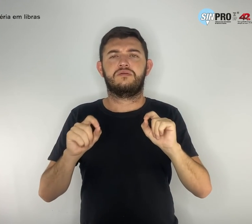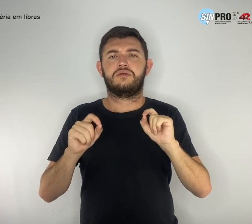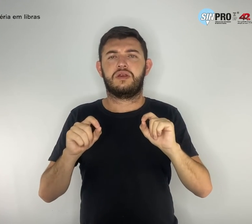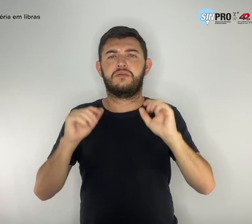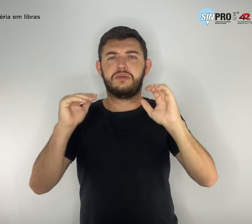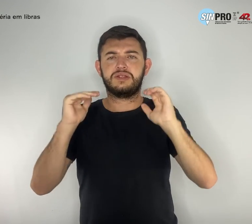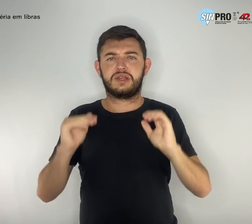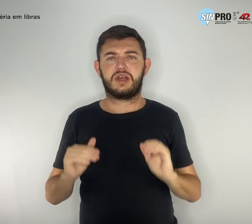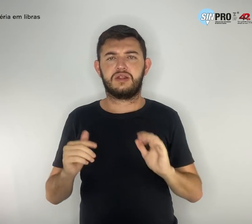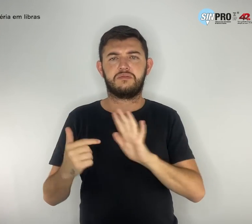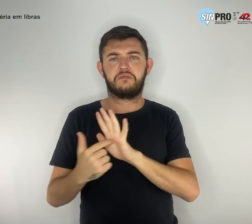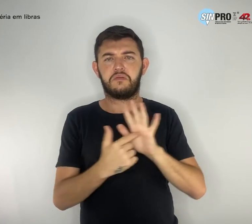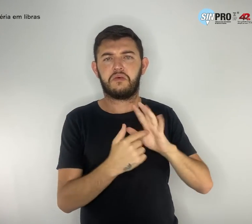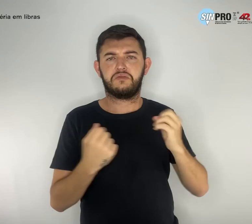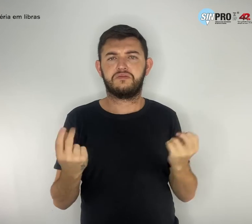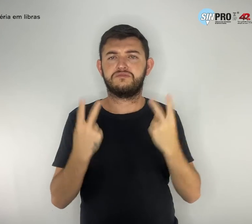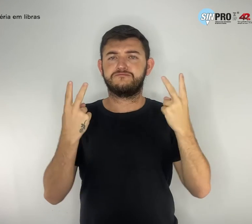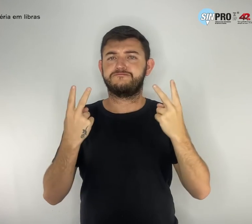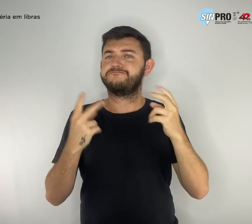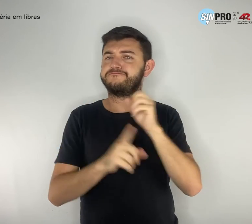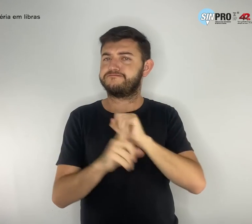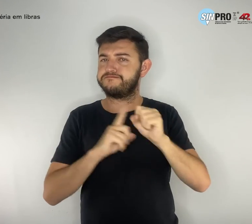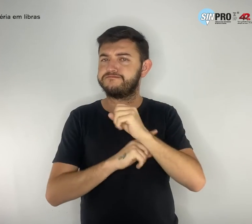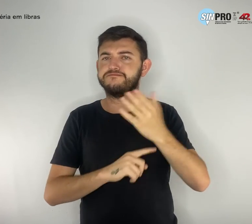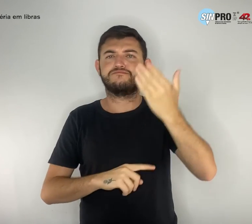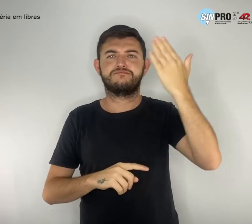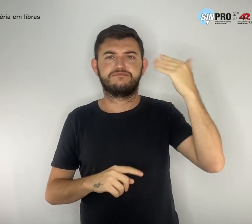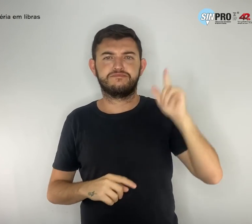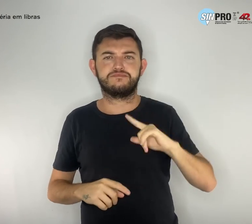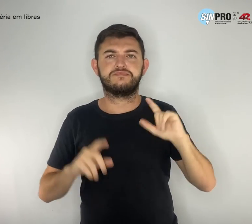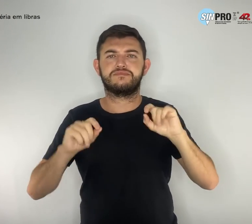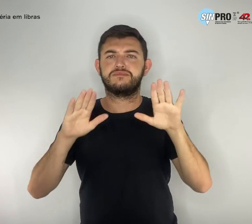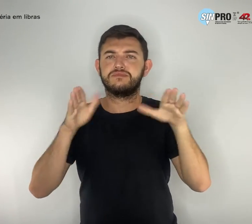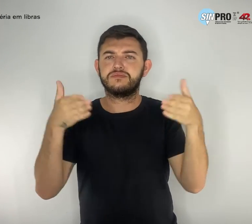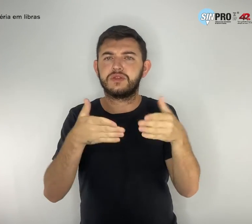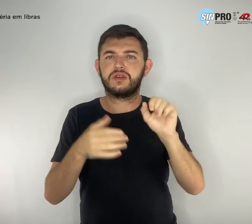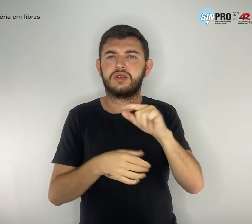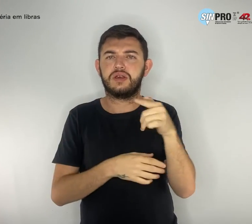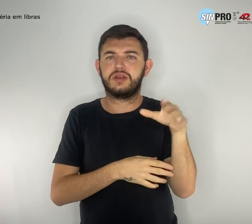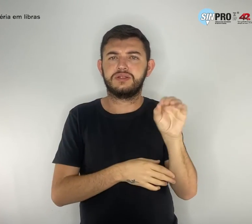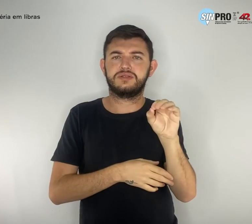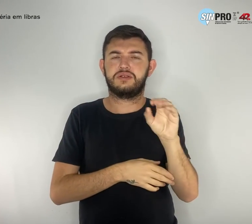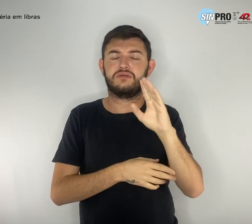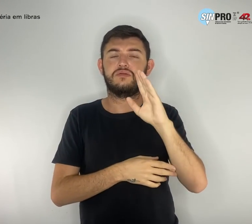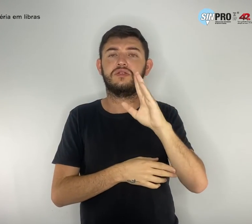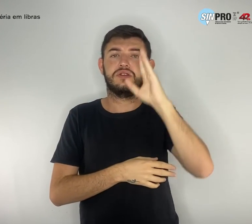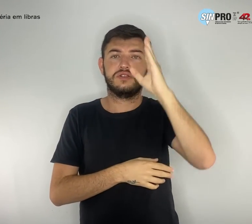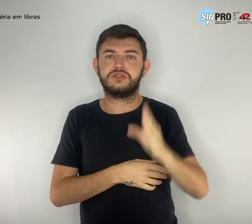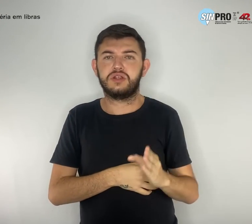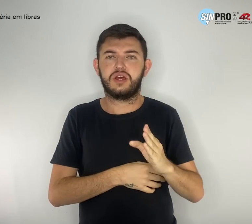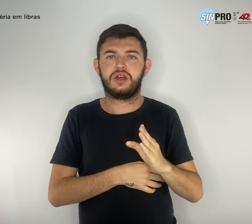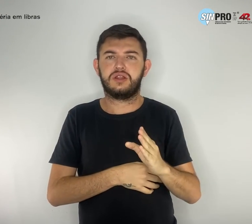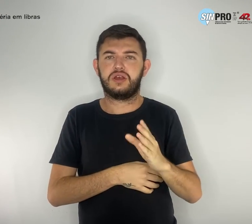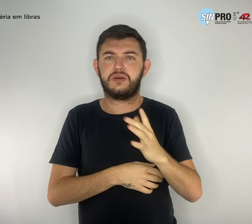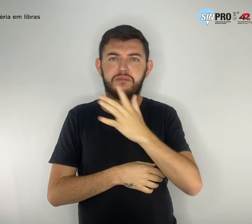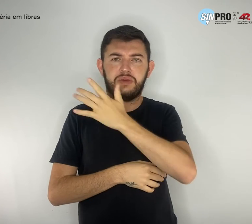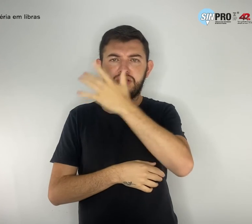antes norteadas por ações diretas entre o opressor e o oprimido. Agora, no